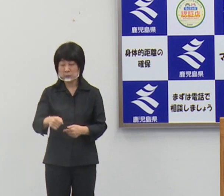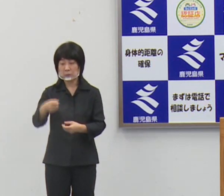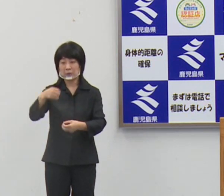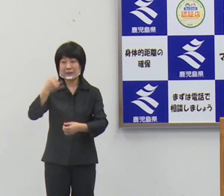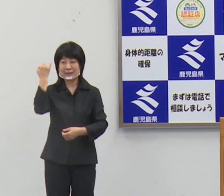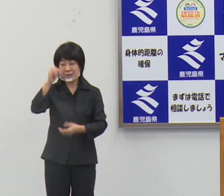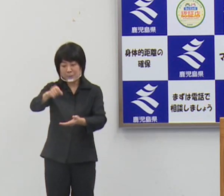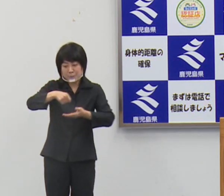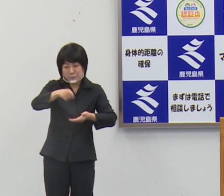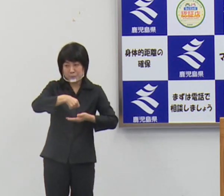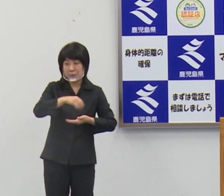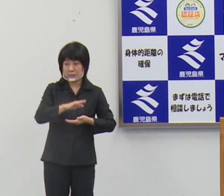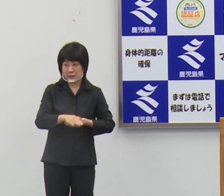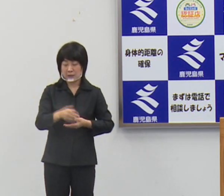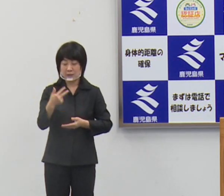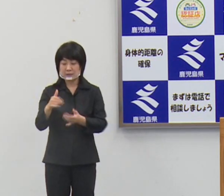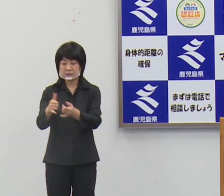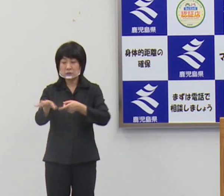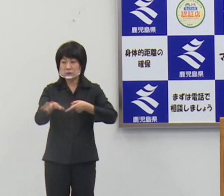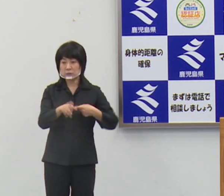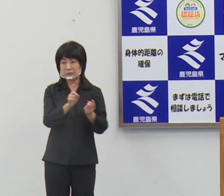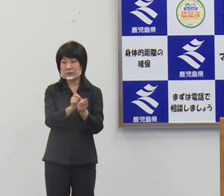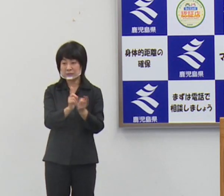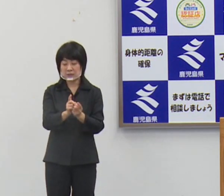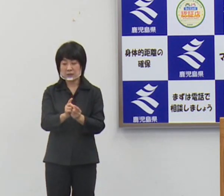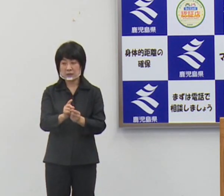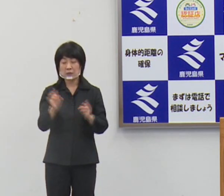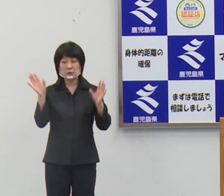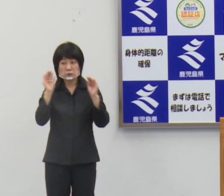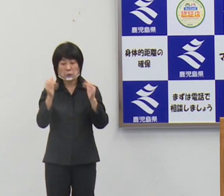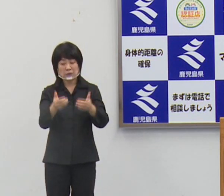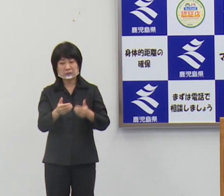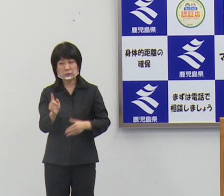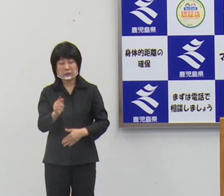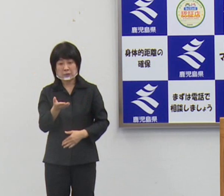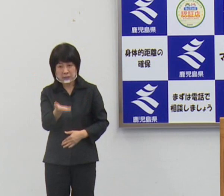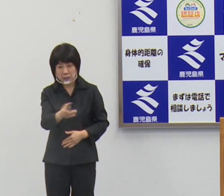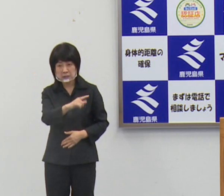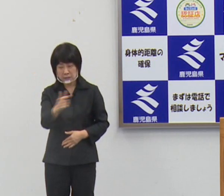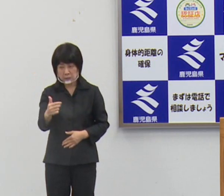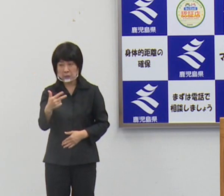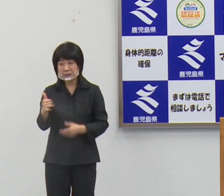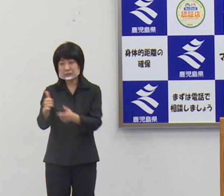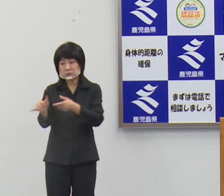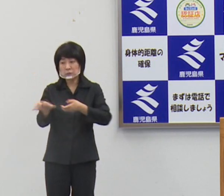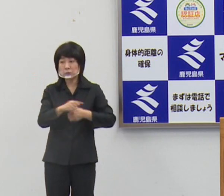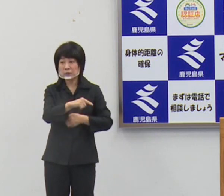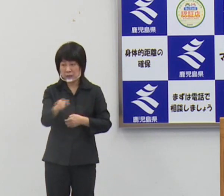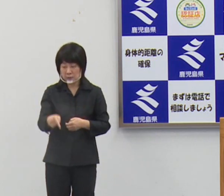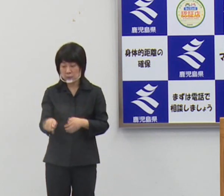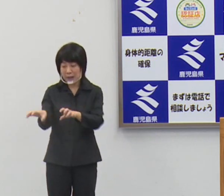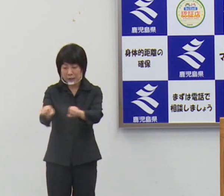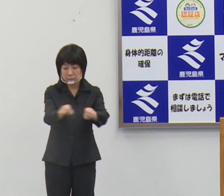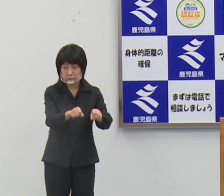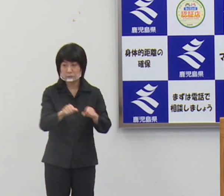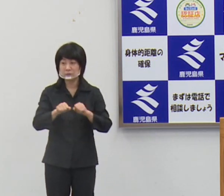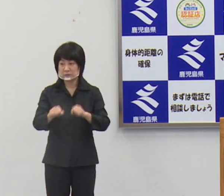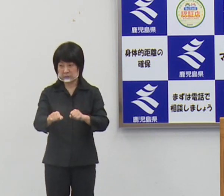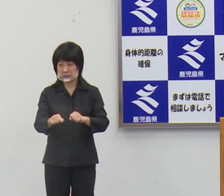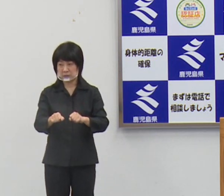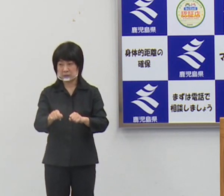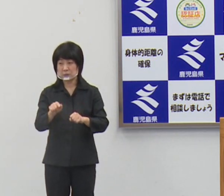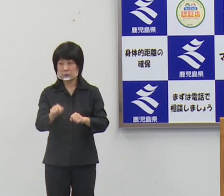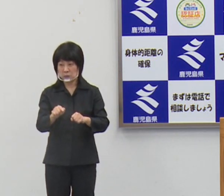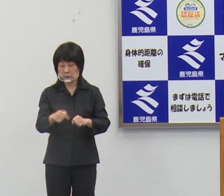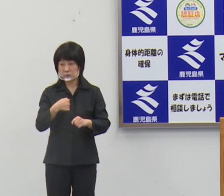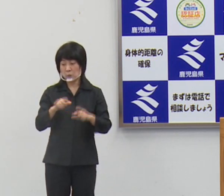、まずその市町村に対してどういう情報が必要なのかということを、まあ、市町村の方からもしっかり把握をしながら、や